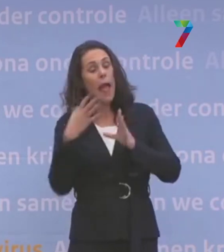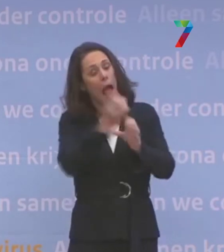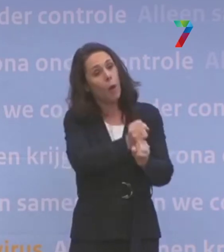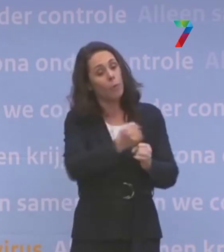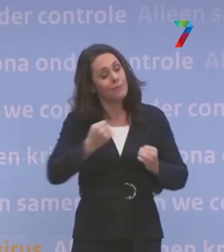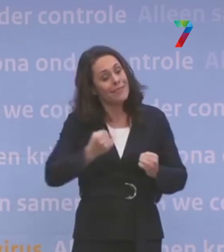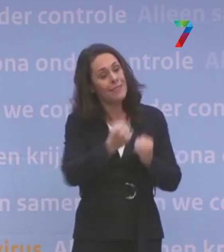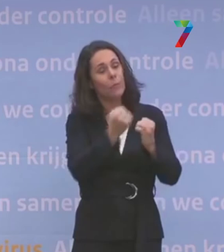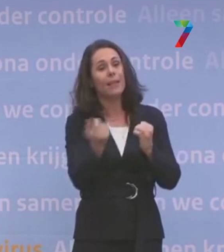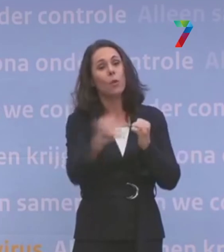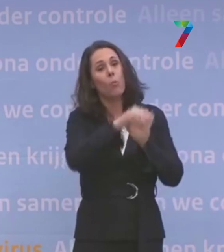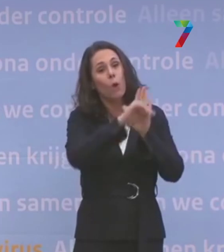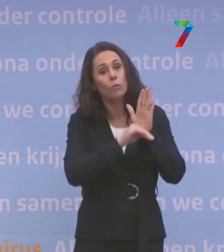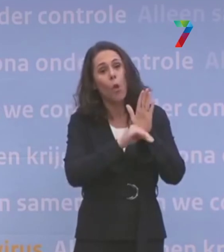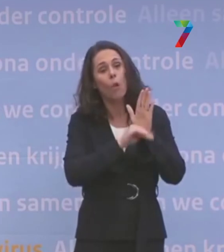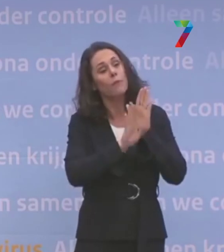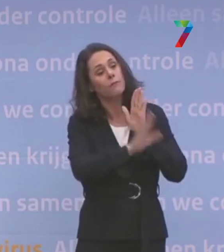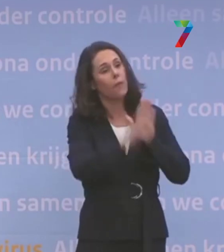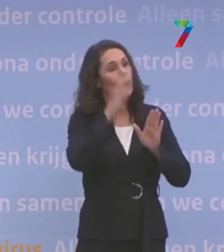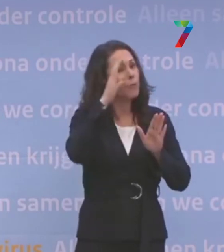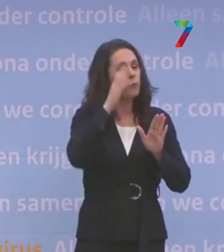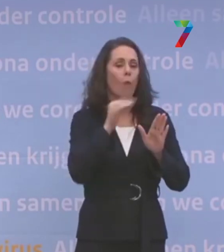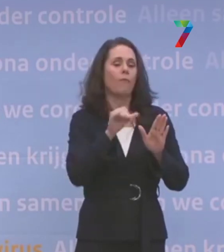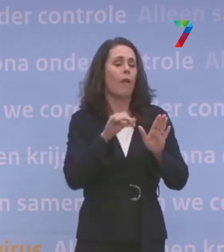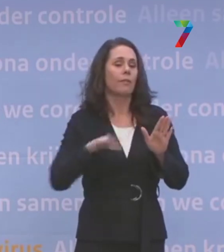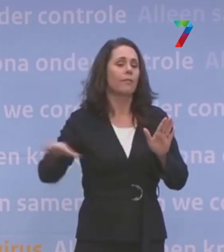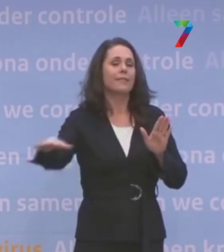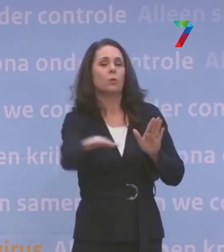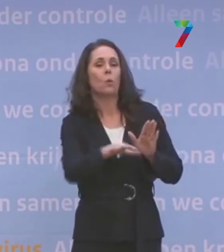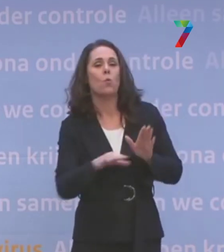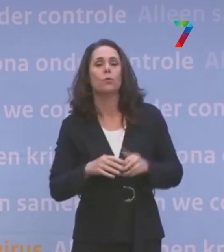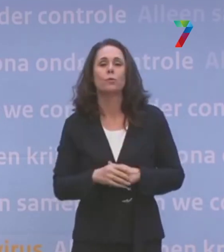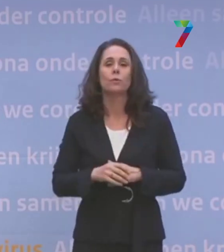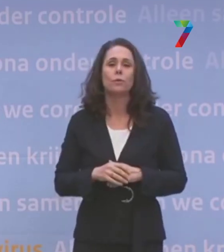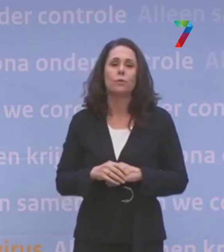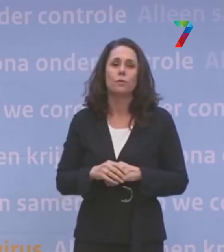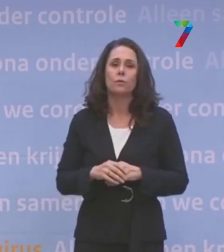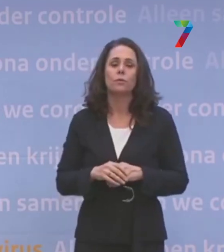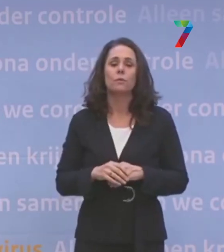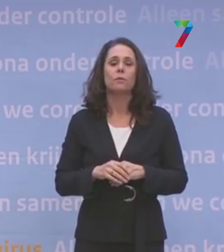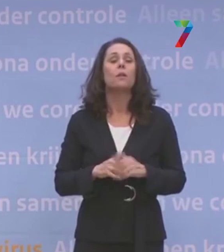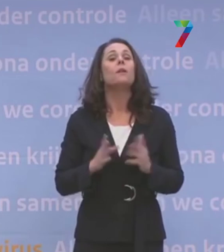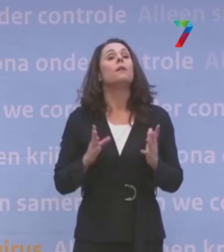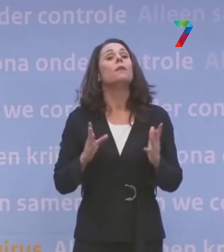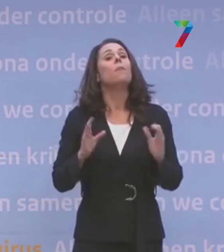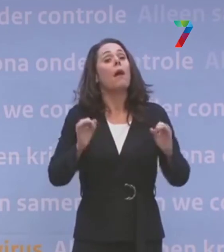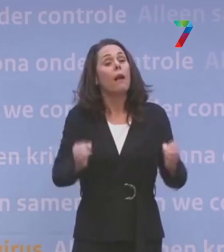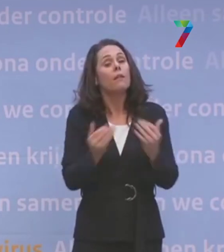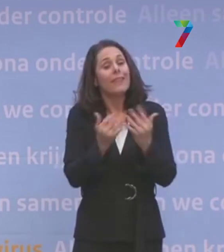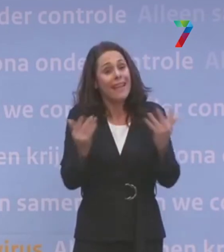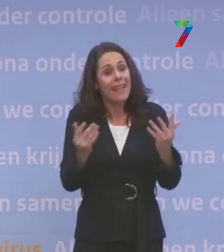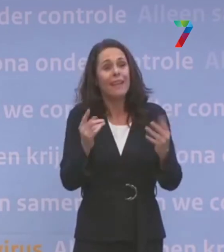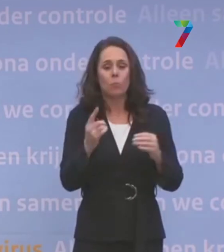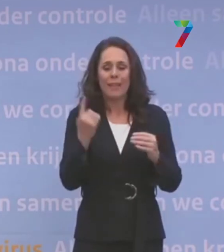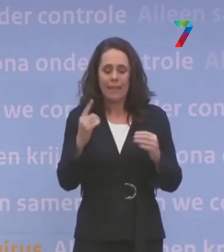te stimuleren dat ze er komen. Uiteindelijk is dat van de bioscopen of van welke sector dan ook. Maar dat kan pas het openmaken als je ook weet dat in de samenleving de